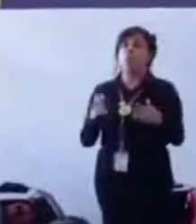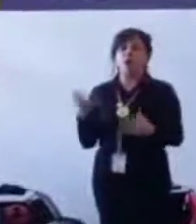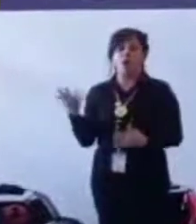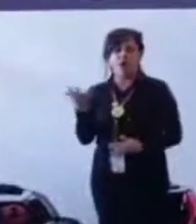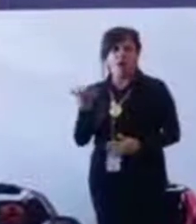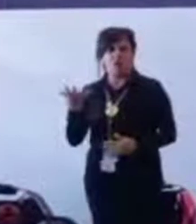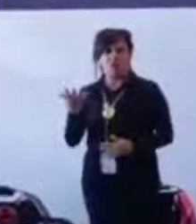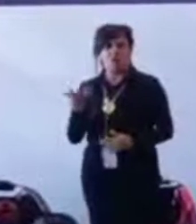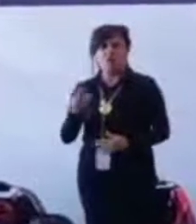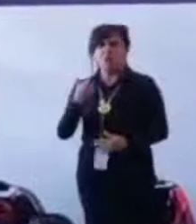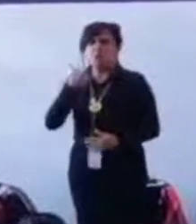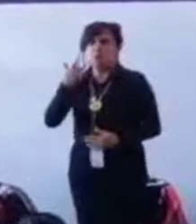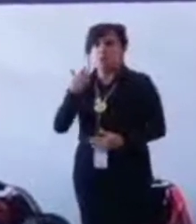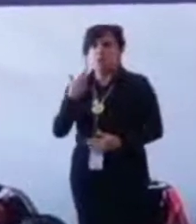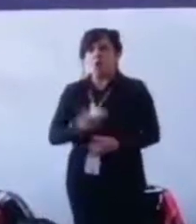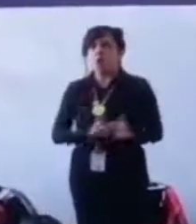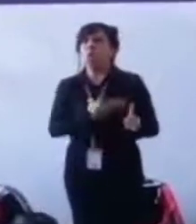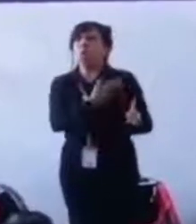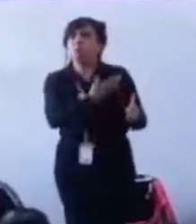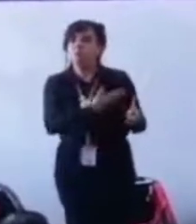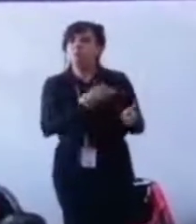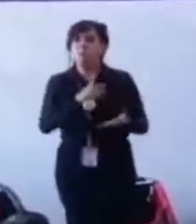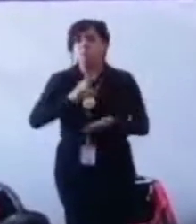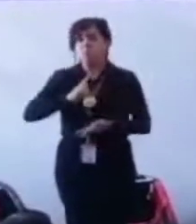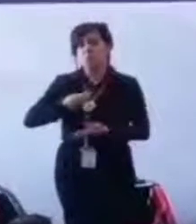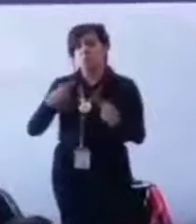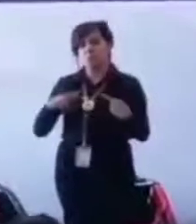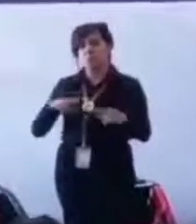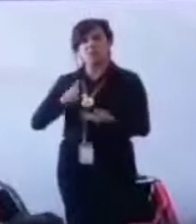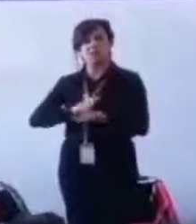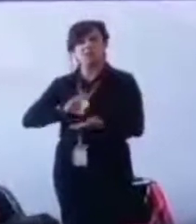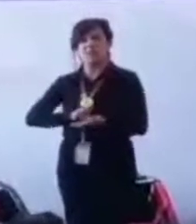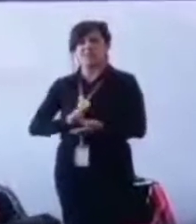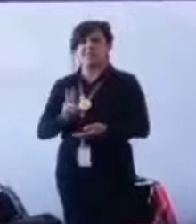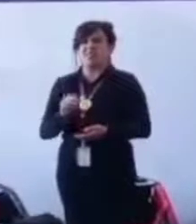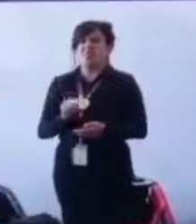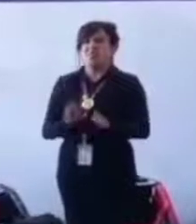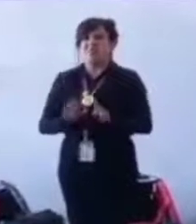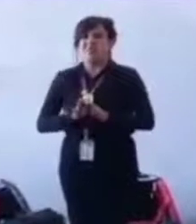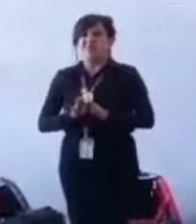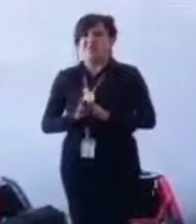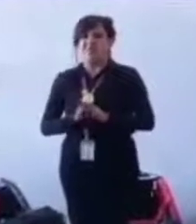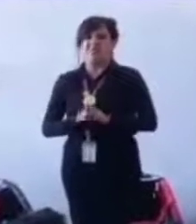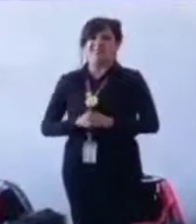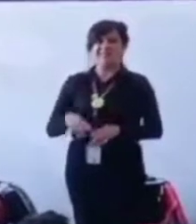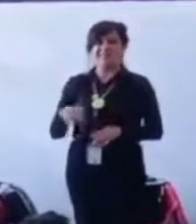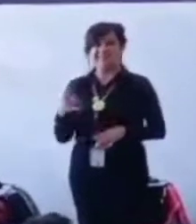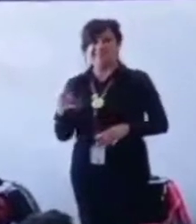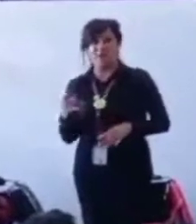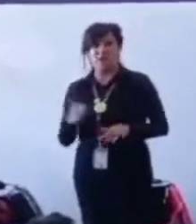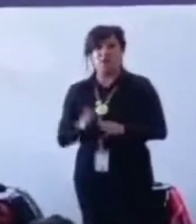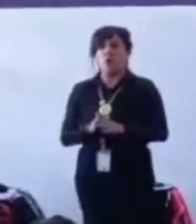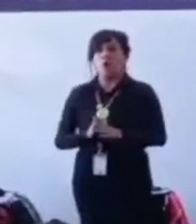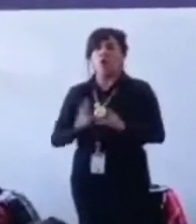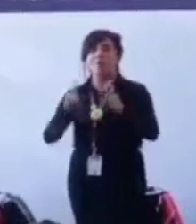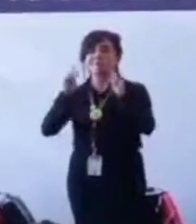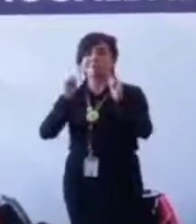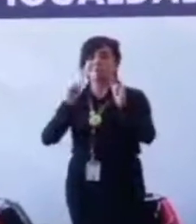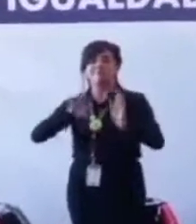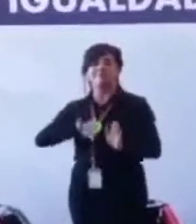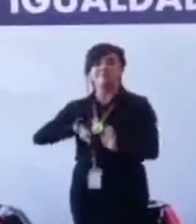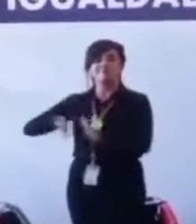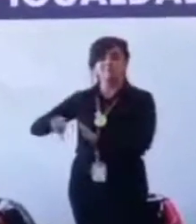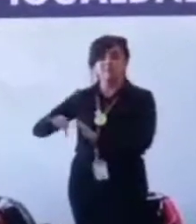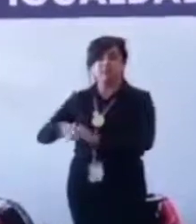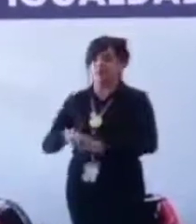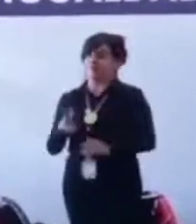Perspectivas para las personas con discapacidad no debe ser un asunto marginal ni secundario, pues son miles